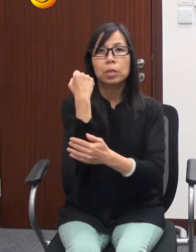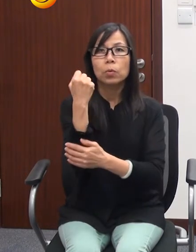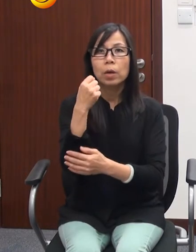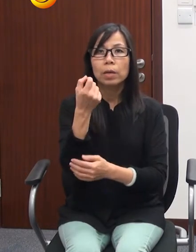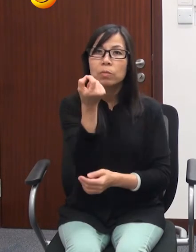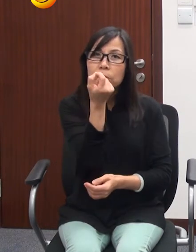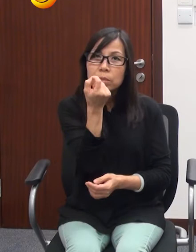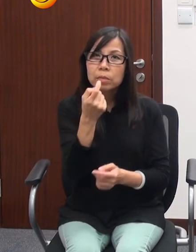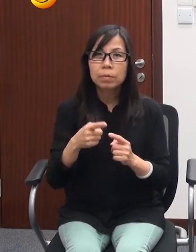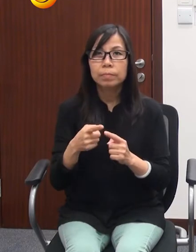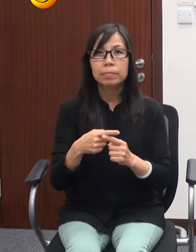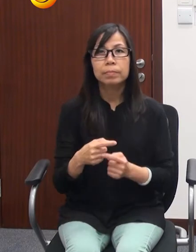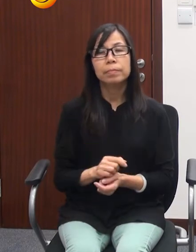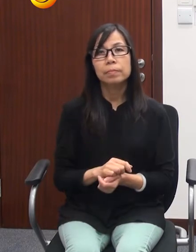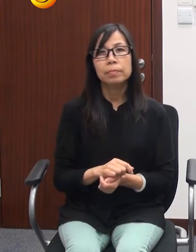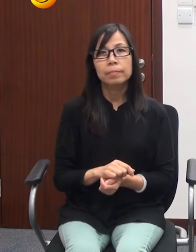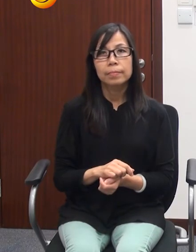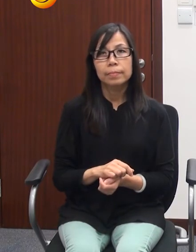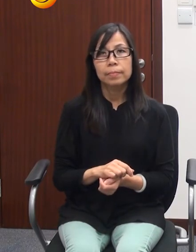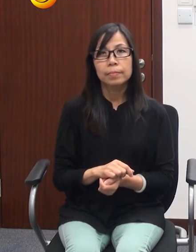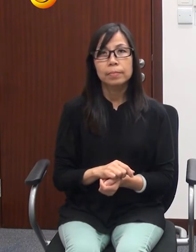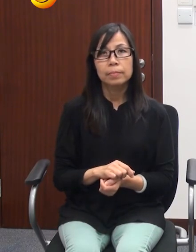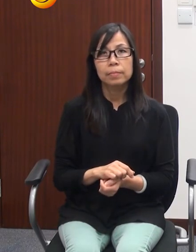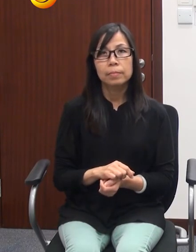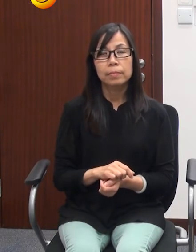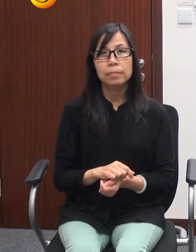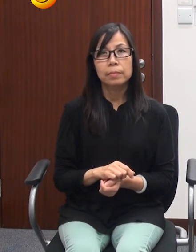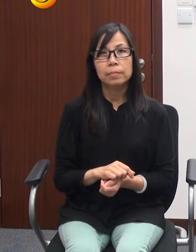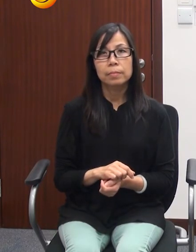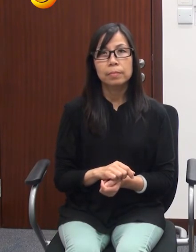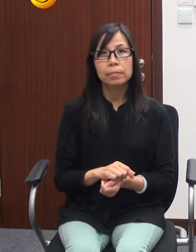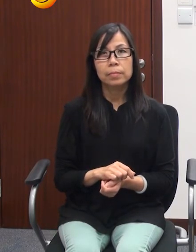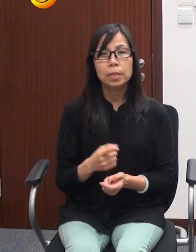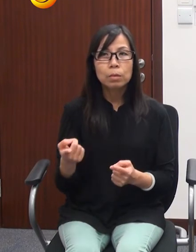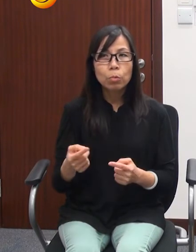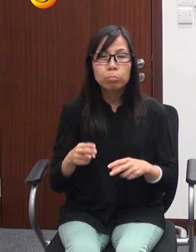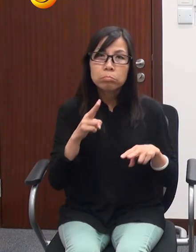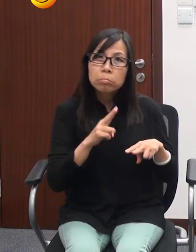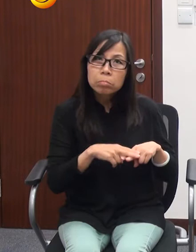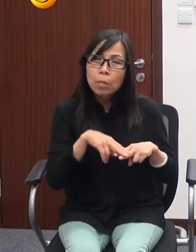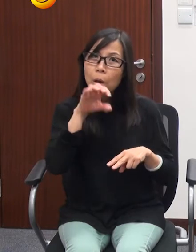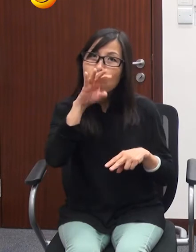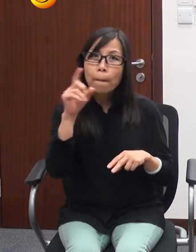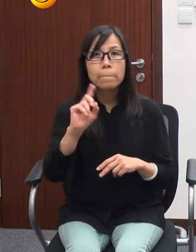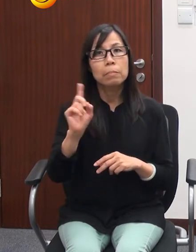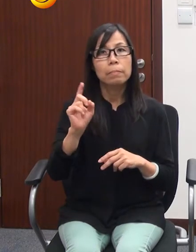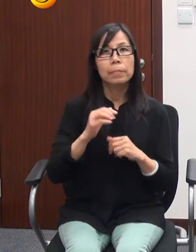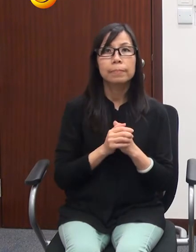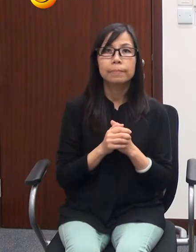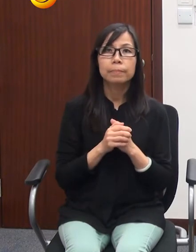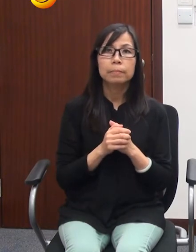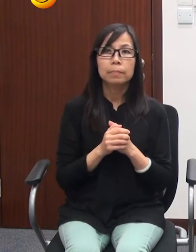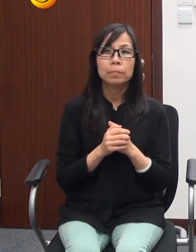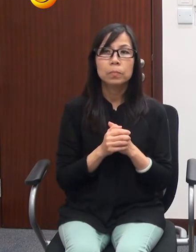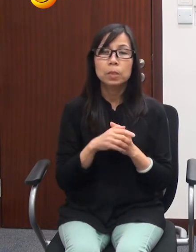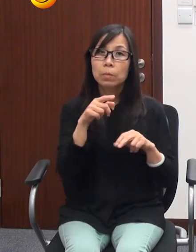身，好少人去。 我覺得你 勇武，咁我覺得其實咁即係企開共產同黨講咩咧？佢係